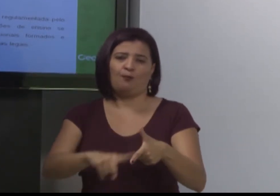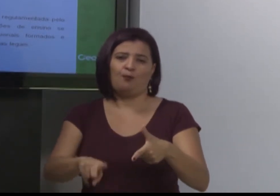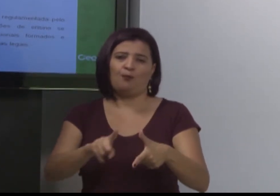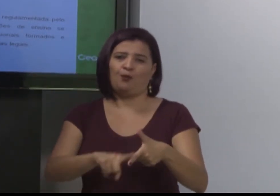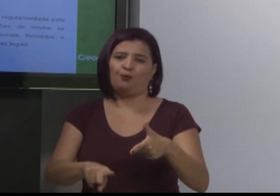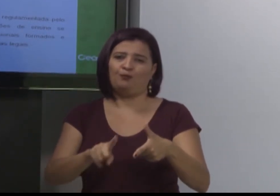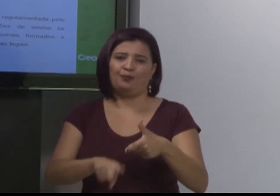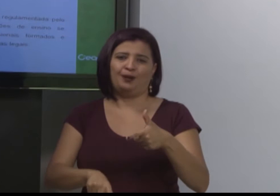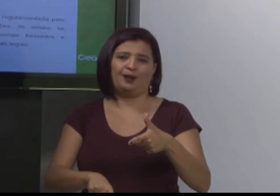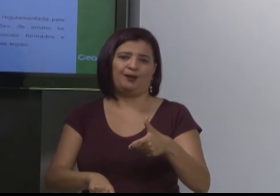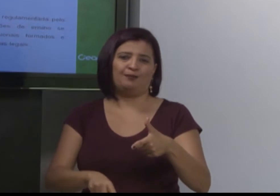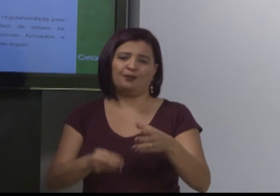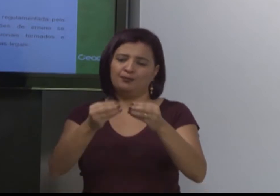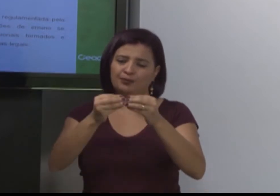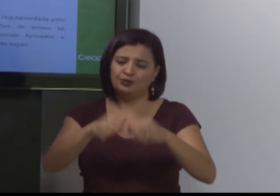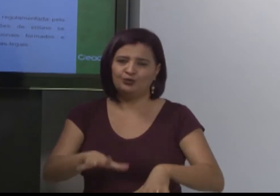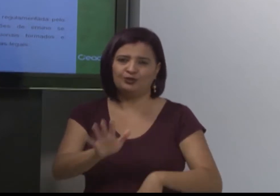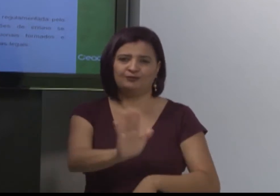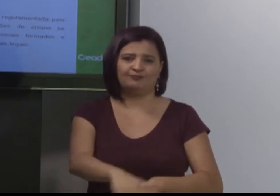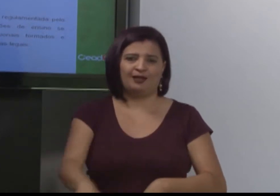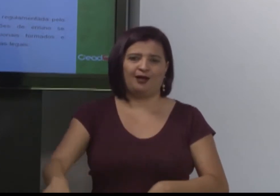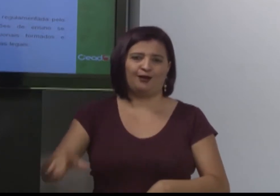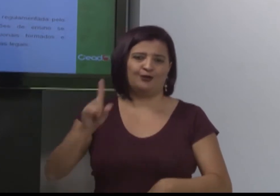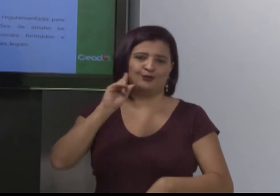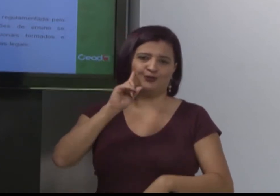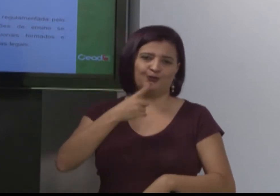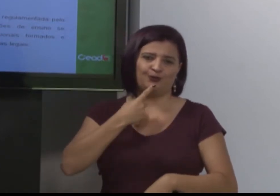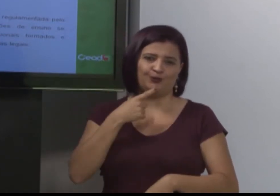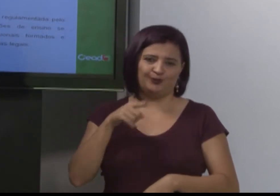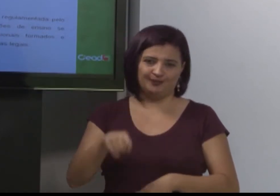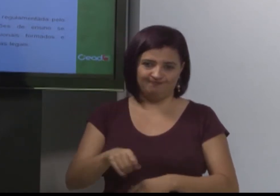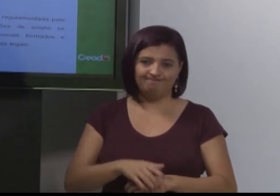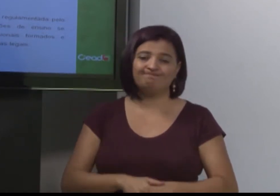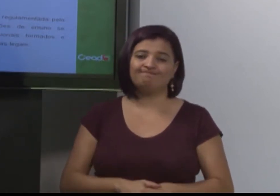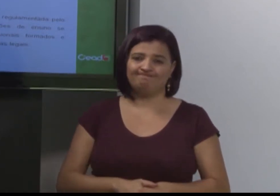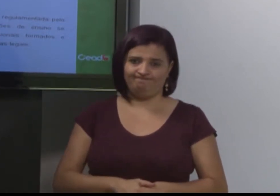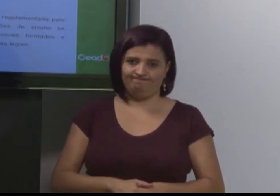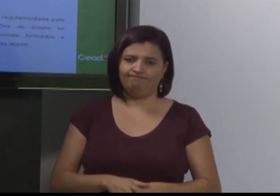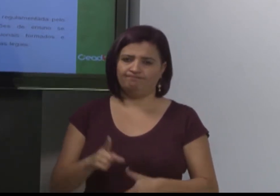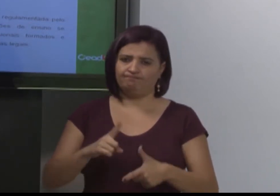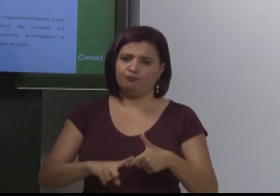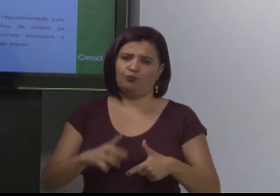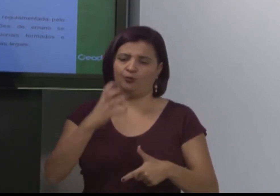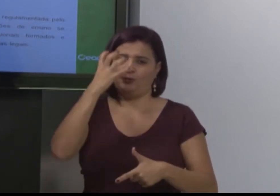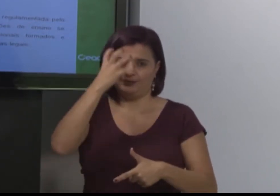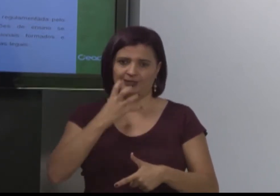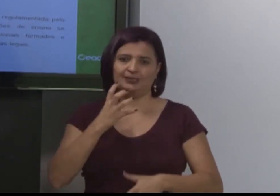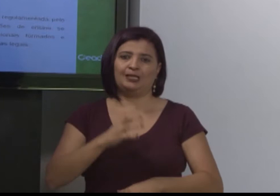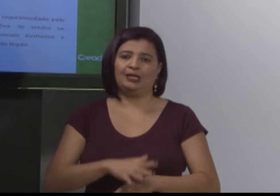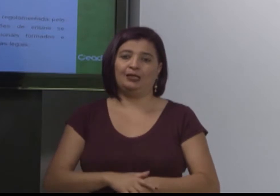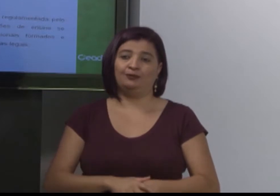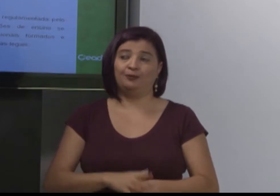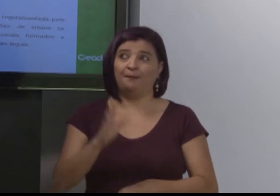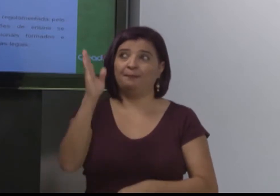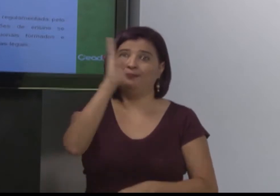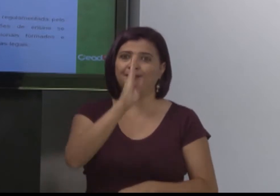professor ouvinte. Porém, havia uma submissão para com o professor ouvinte. E isso acarretava prejuízo às